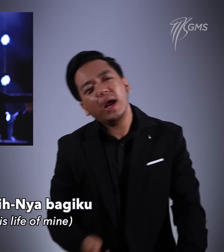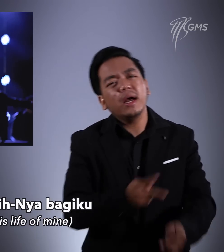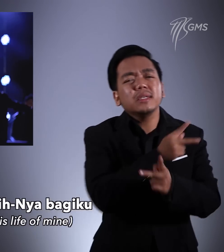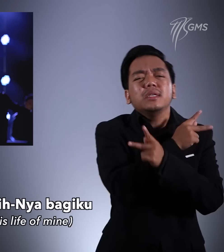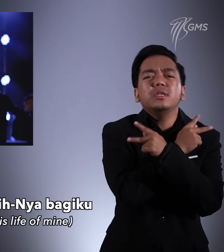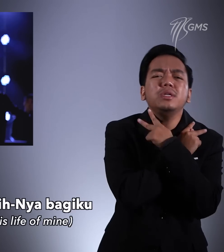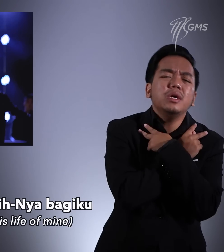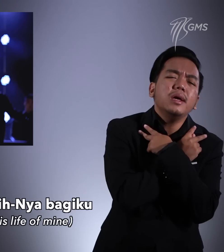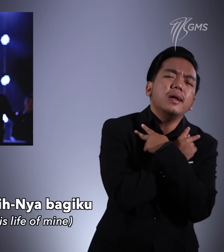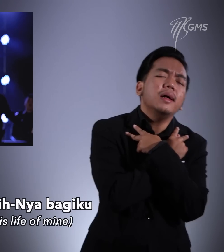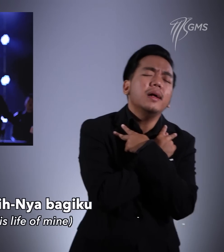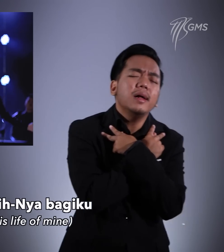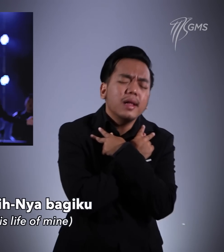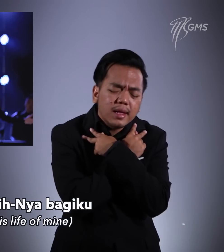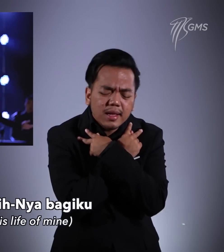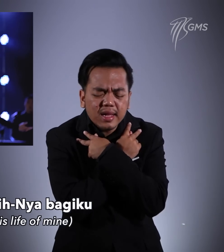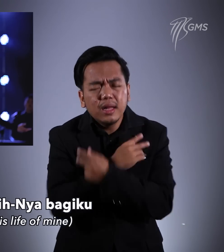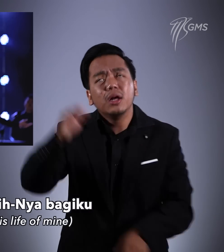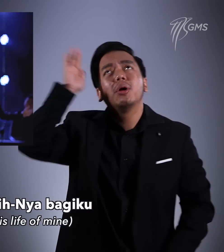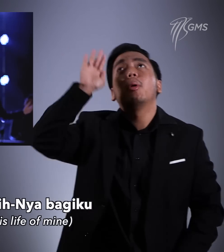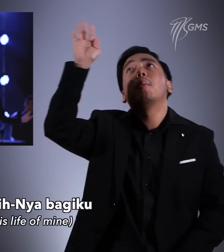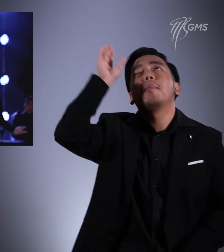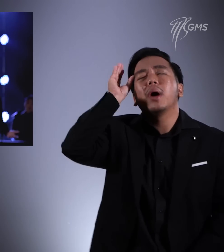Seturut kasih-Nya